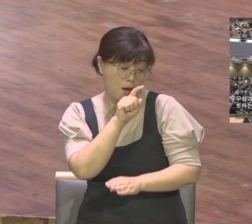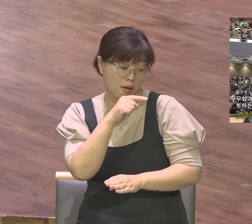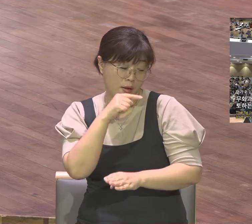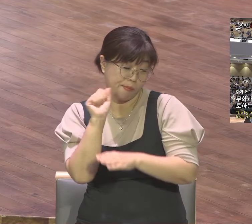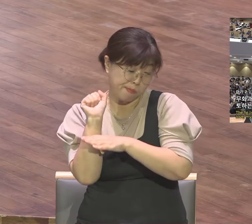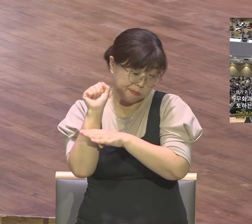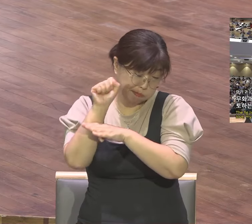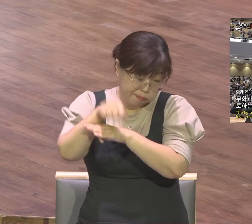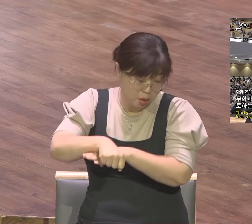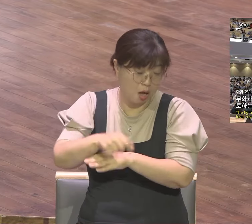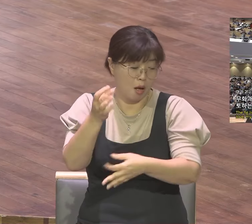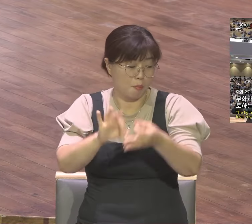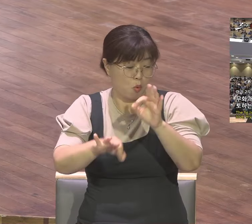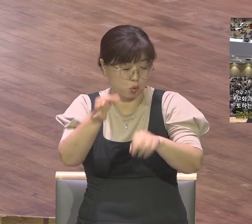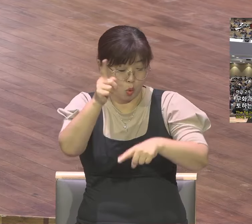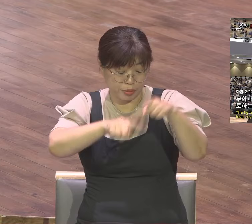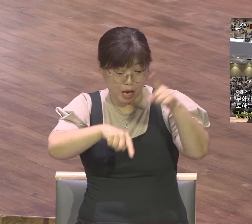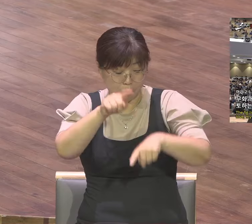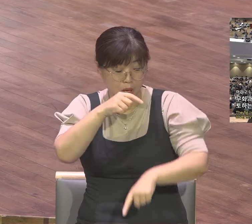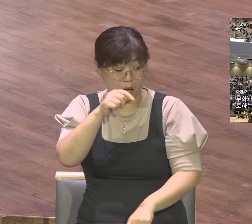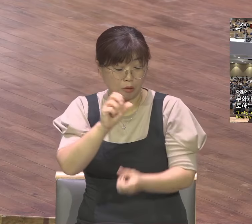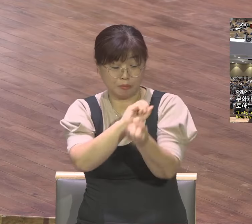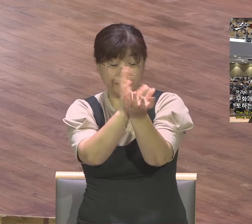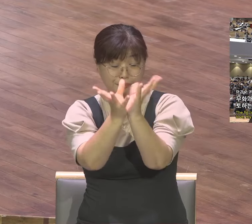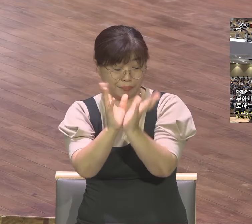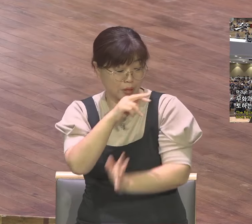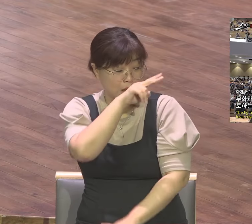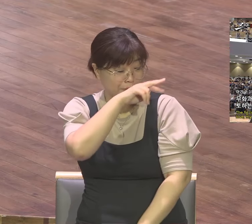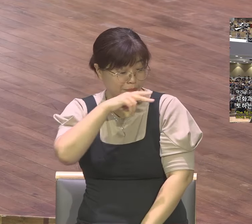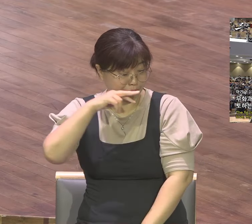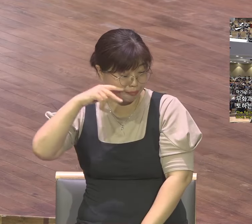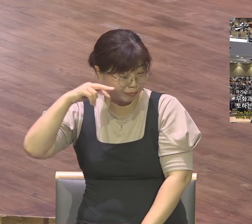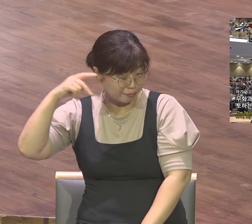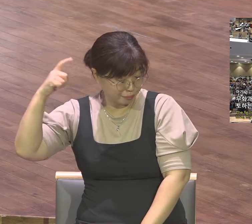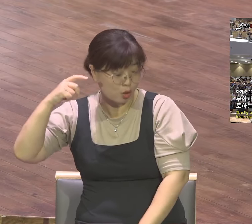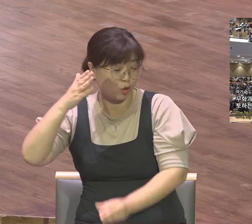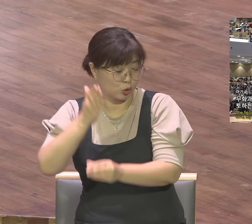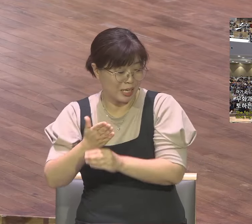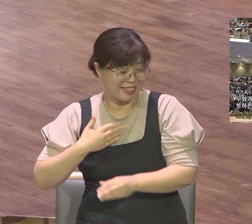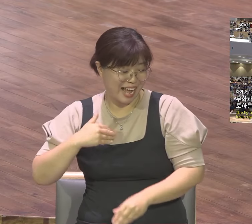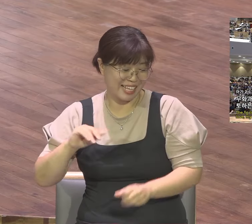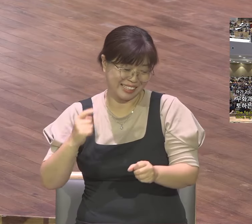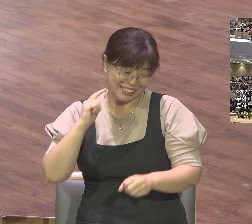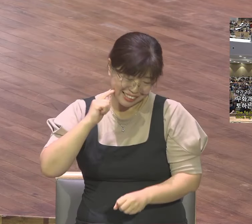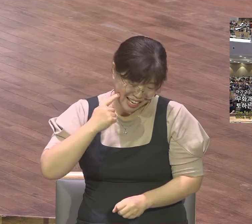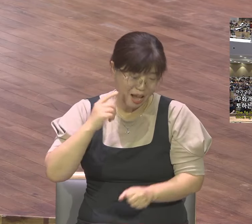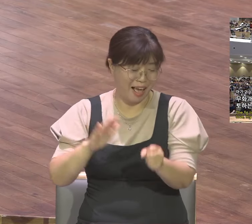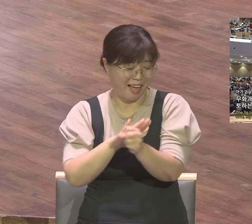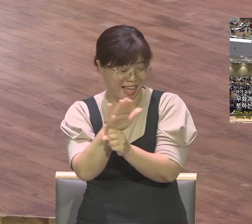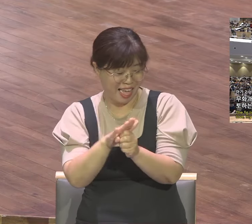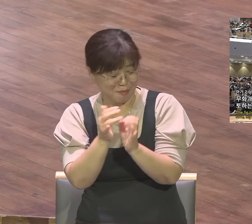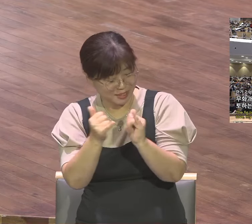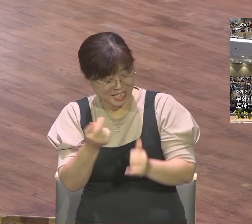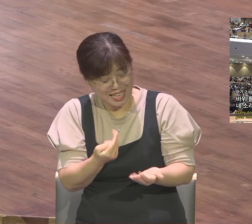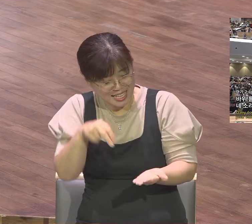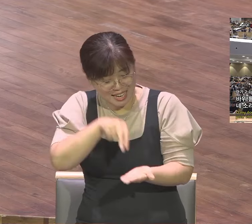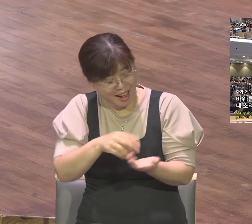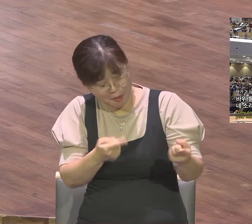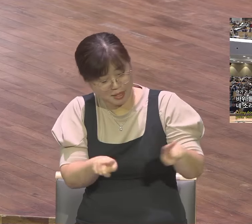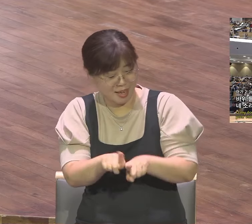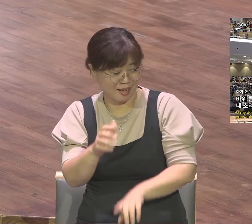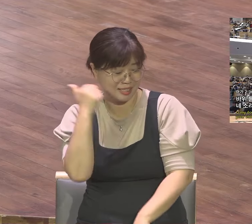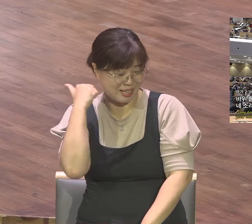익었고 포도나무는 꽃을 피워 향기를 토하는구나. 나의 사랑, 나의 어여쁜 자야, 일어나서 함께